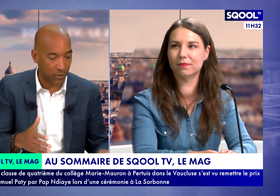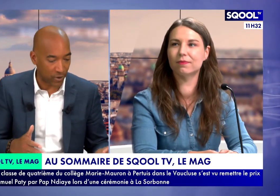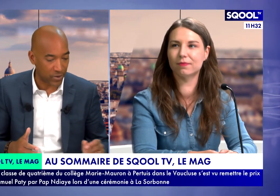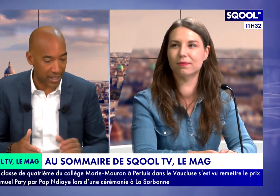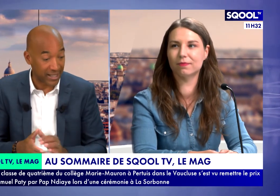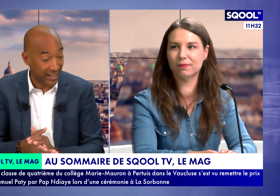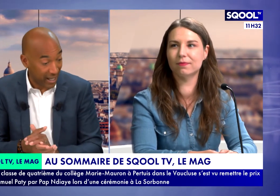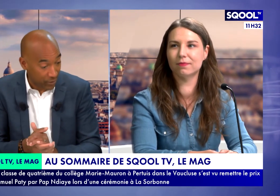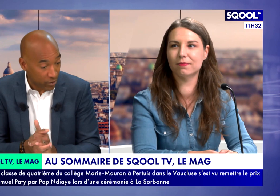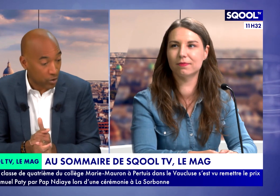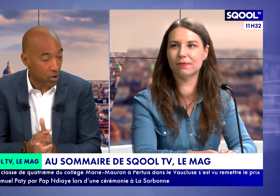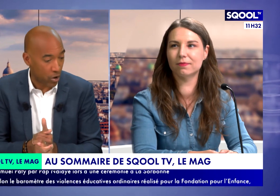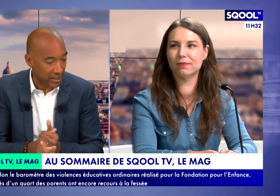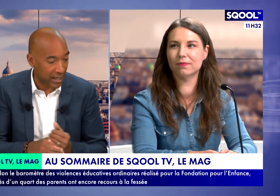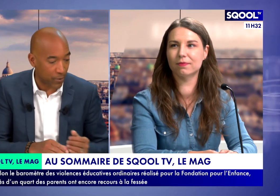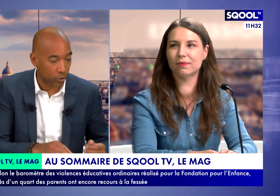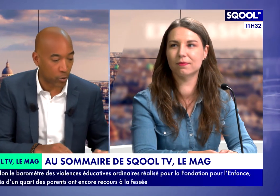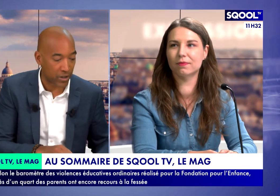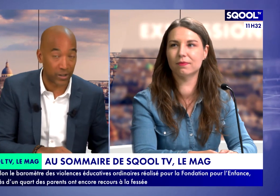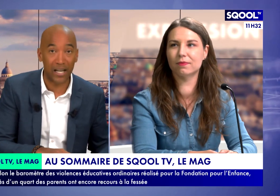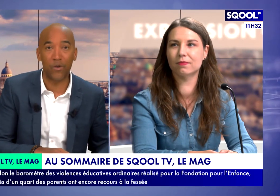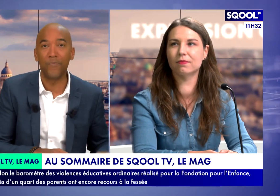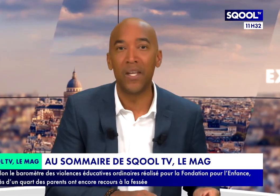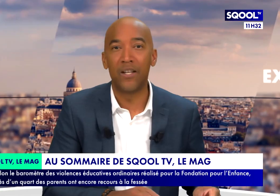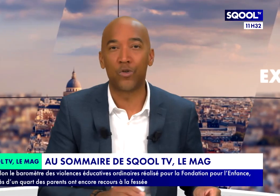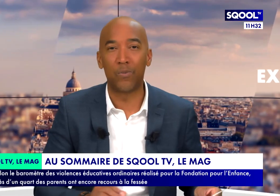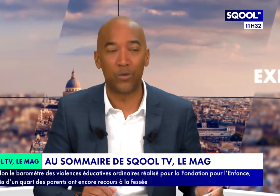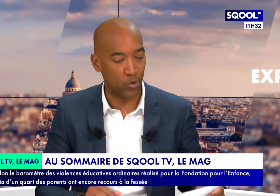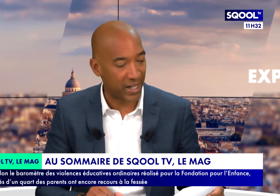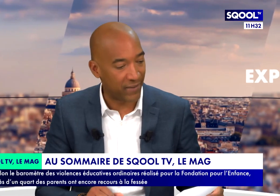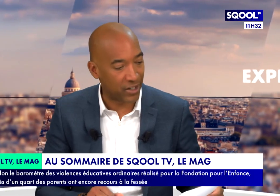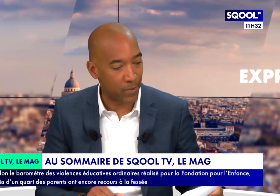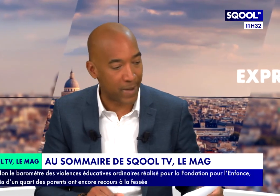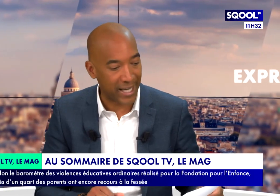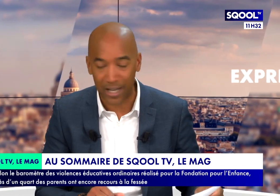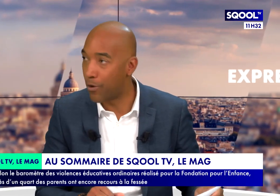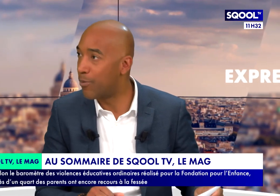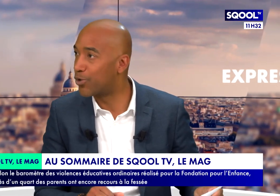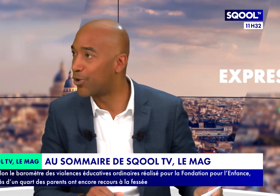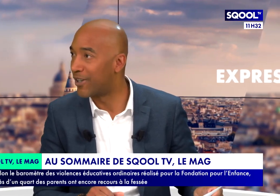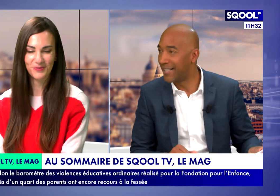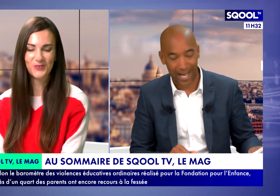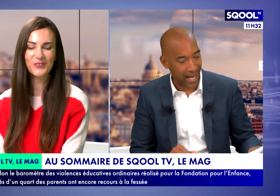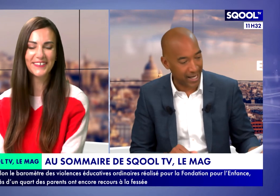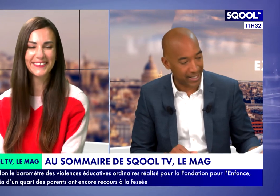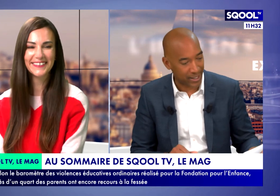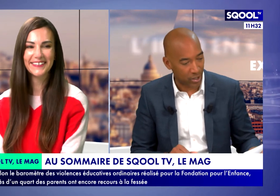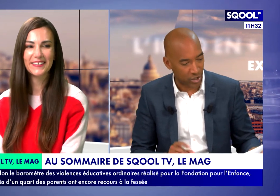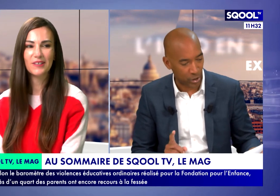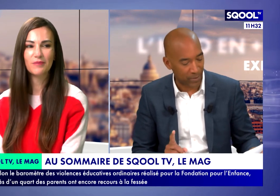françaises et intervenante en handicap en entreprise. On est également sur ce plateau du MAG avec Marie K.O. Bonjour. Bonjour. Alias, je ne sais pas me